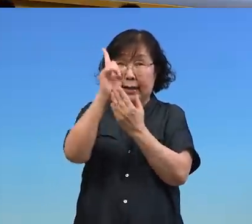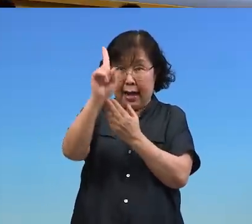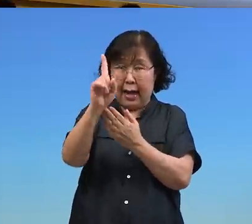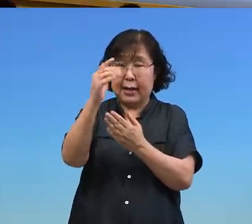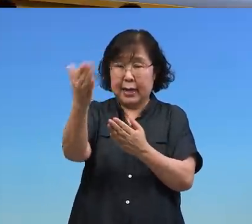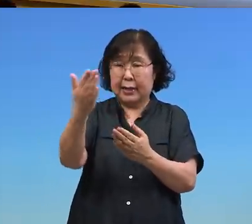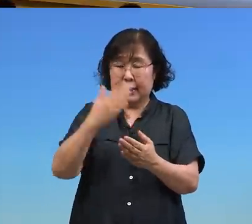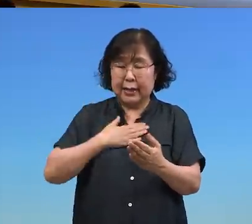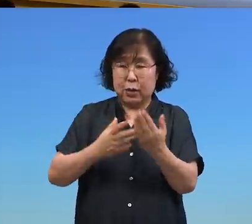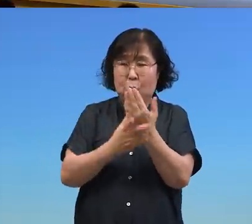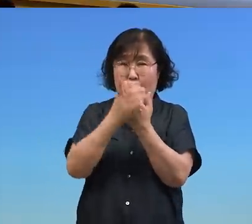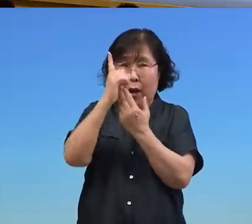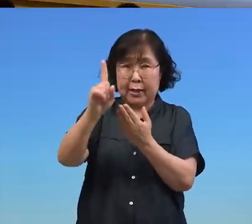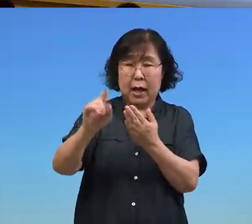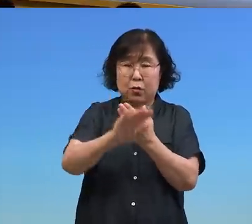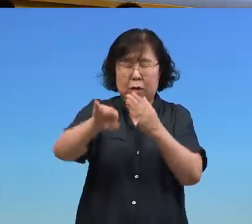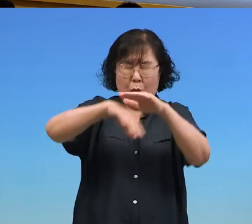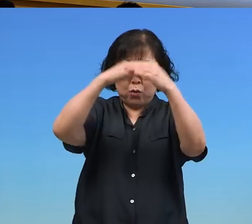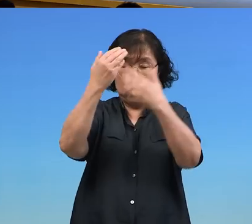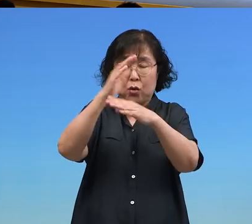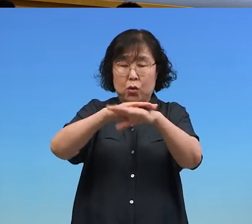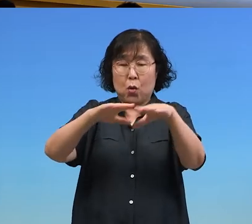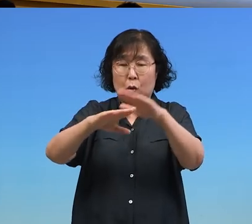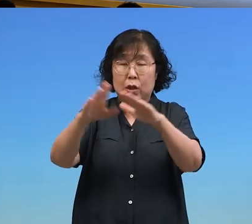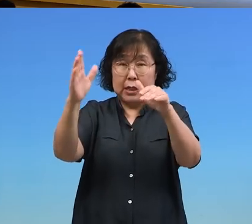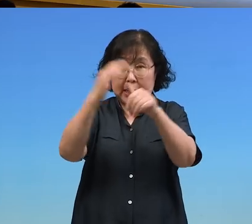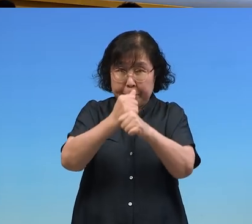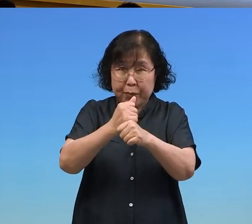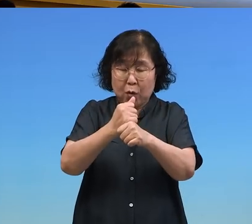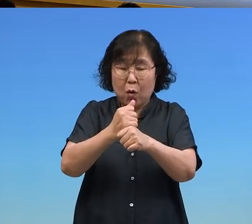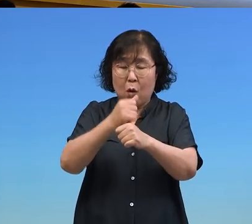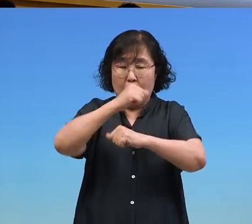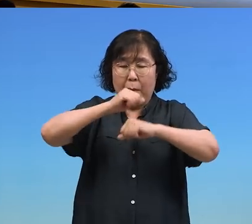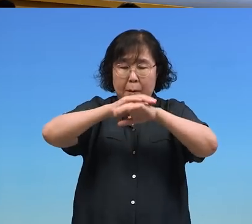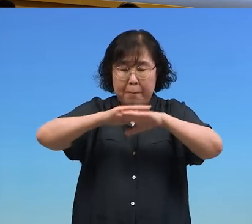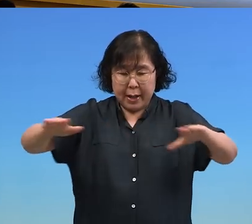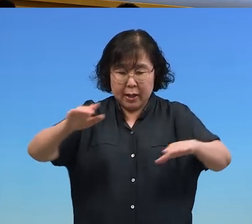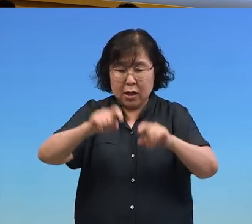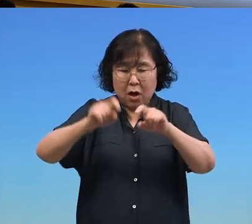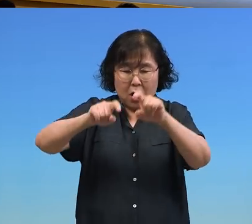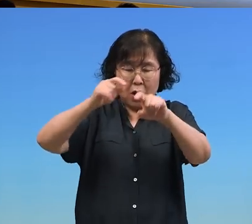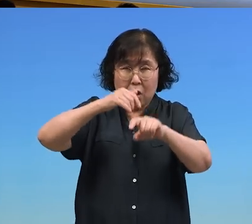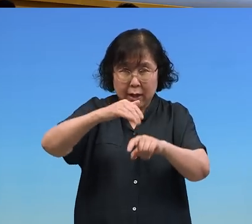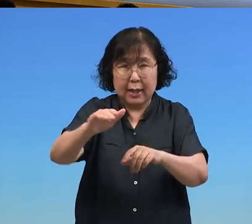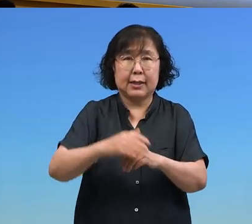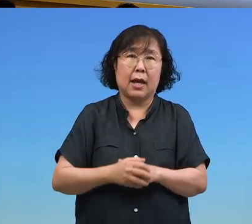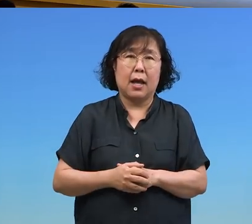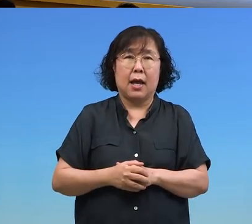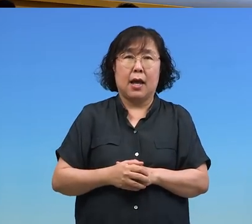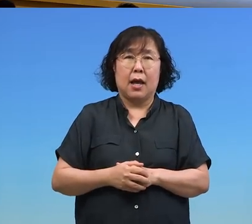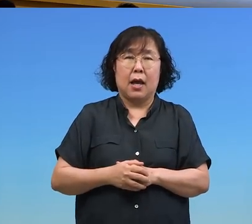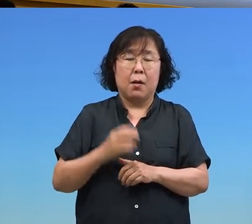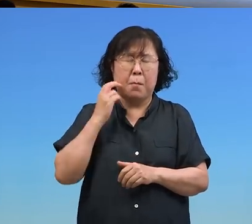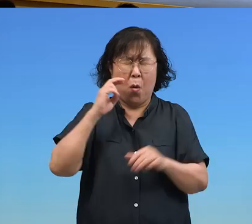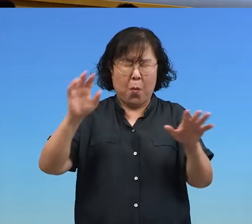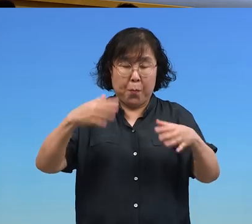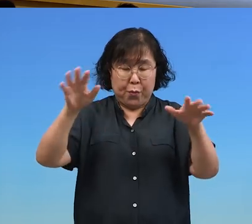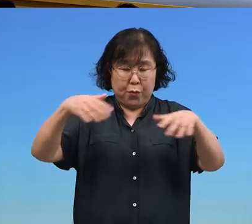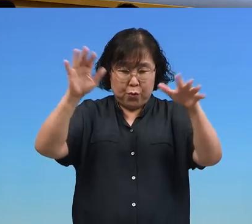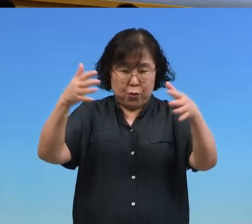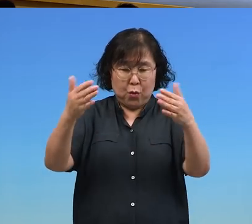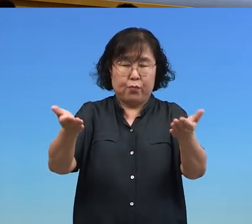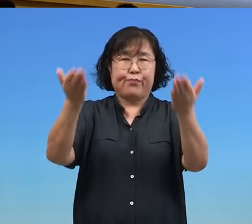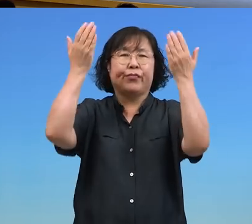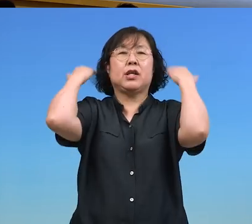손에 손을 잡고 저 험한 벌판을 걸어가 보세요 가다 보면 폭풍도 지나고 캄캄한 밤도 지나갈 거요